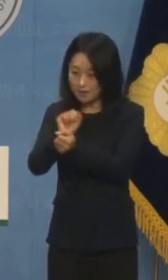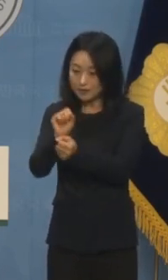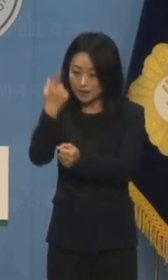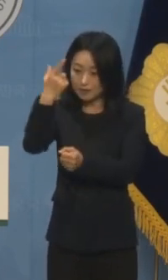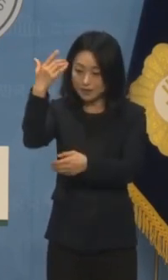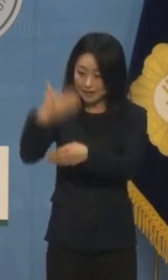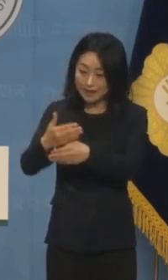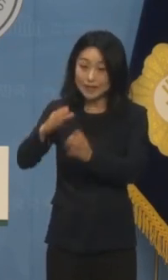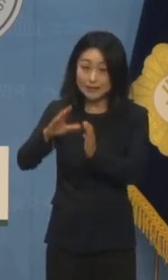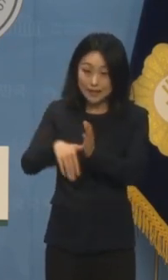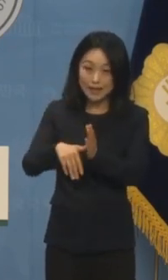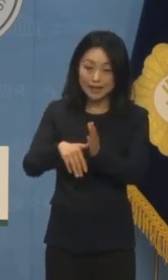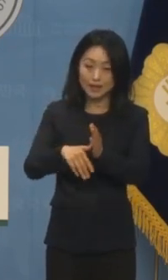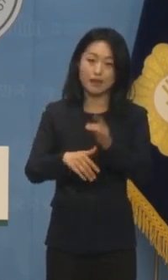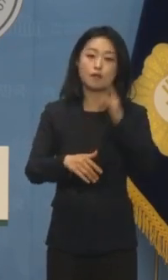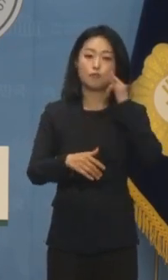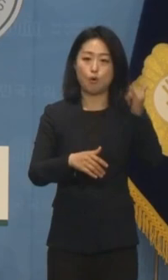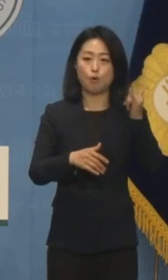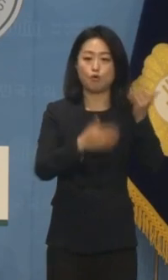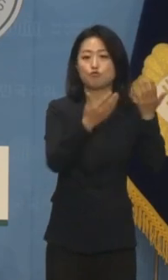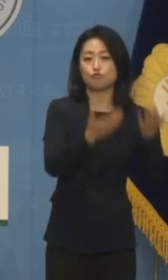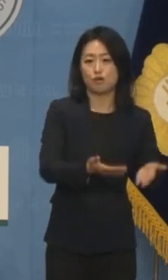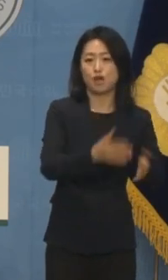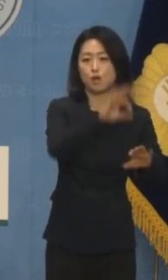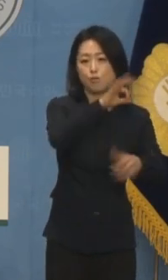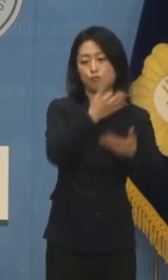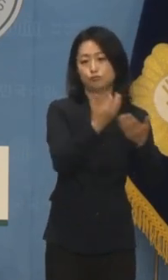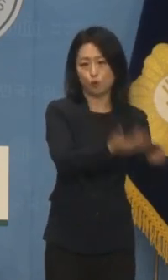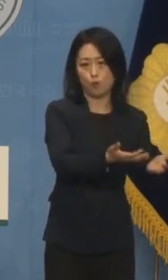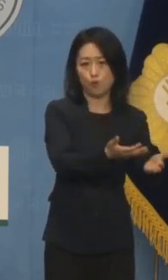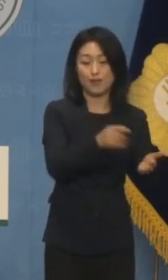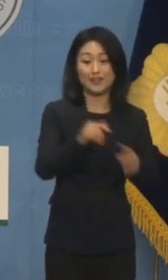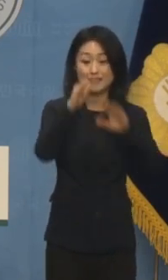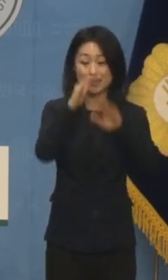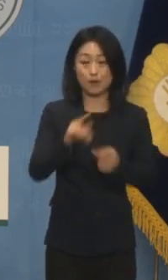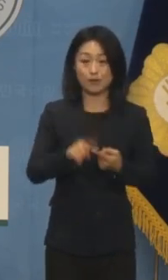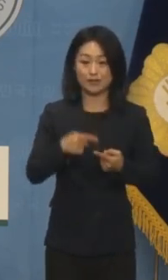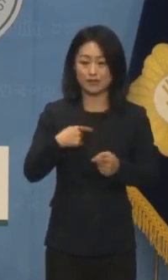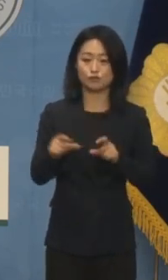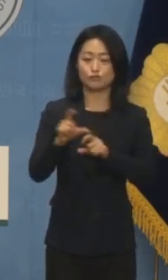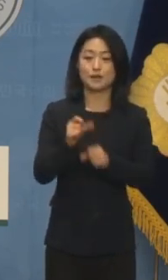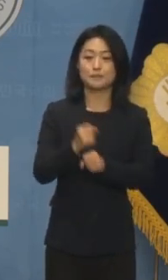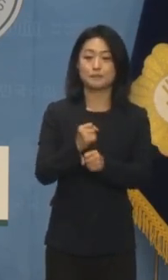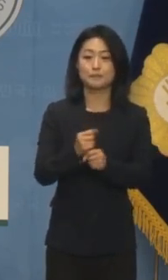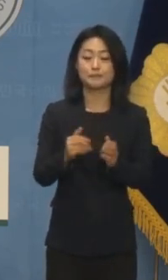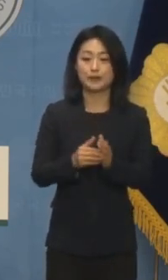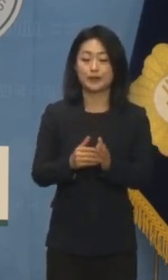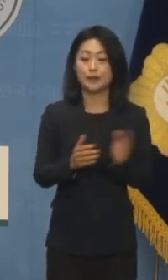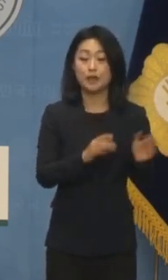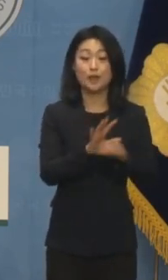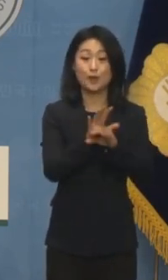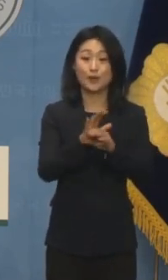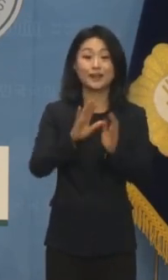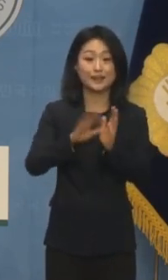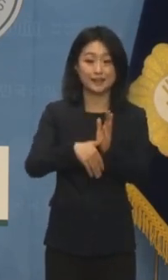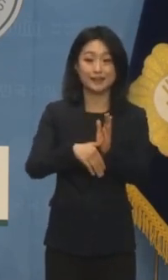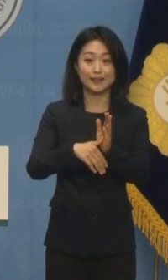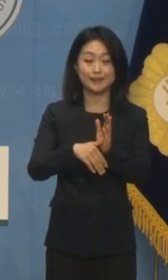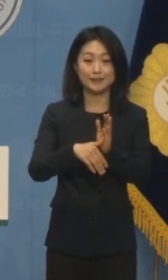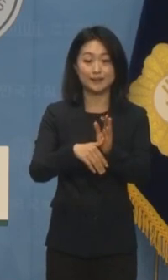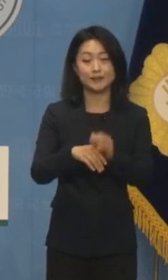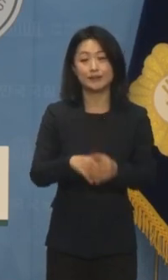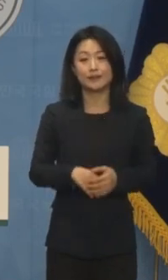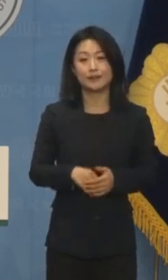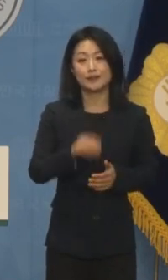있도록 했습니다. 이 내용도 기존 정부안에는 없는 내용입니다. 지난 코로나 팬데믹 기간